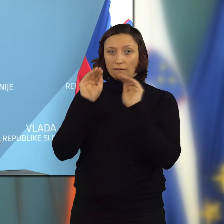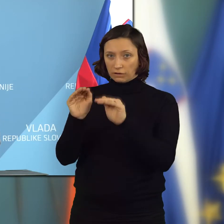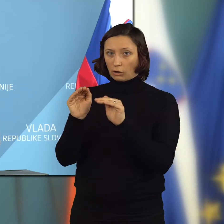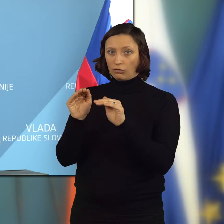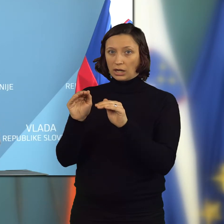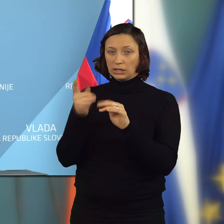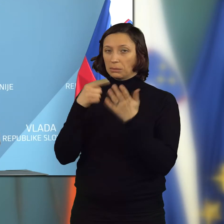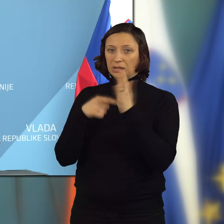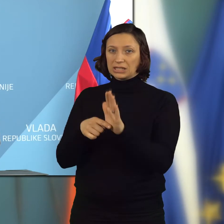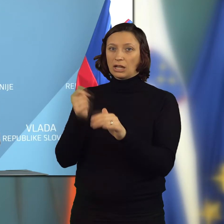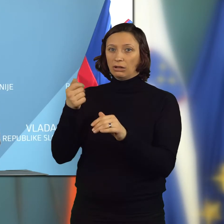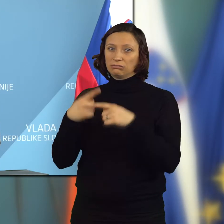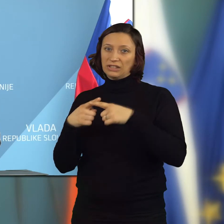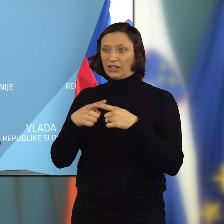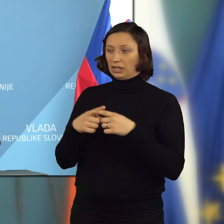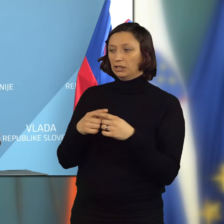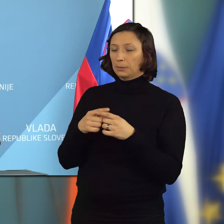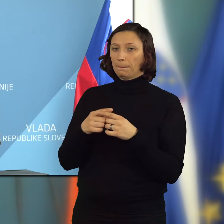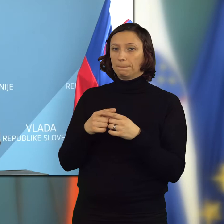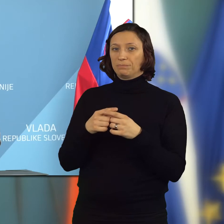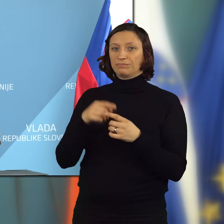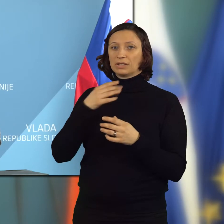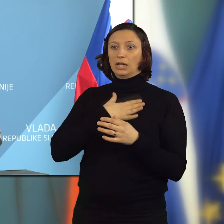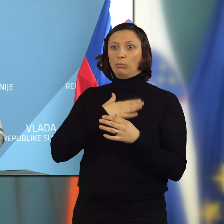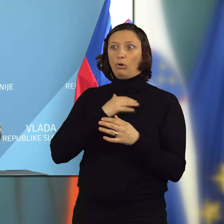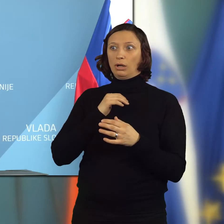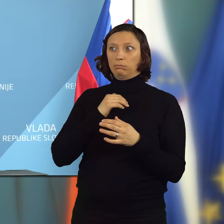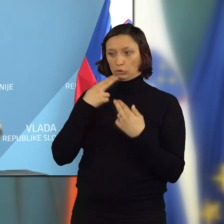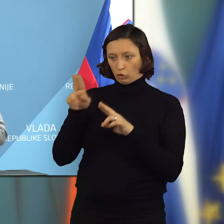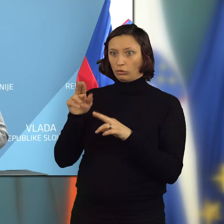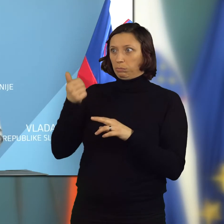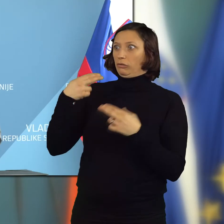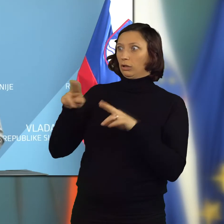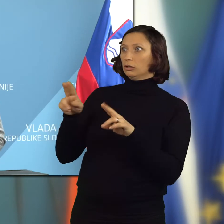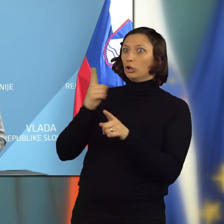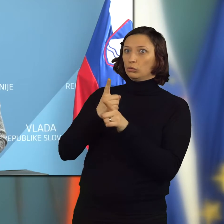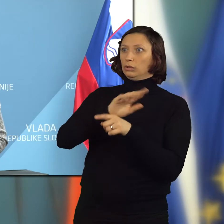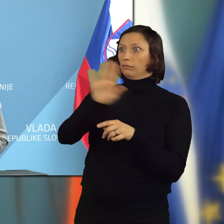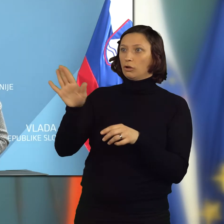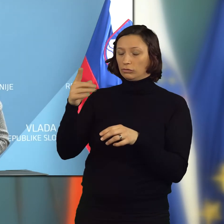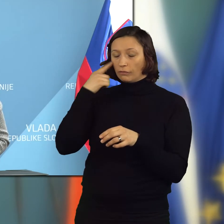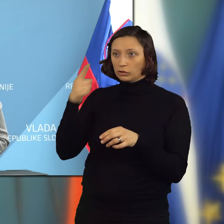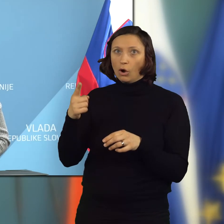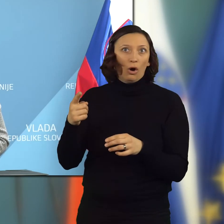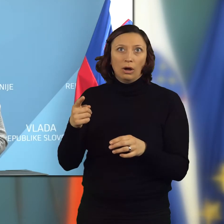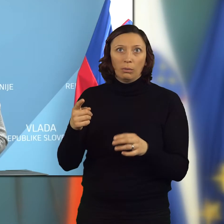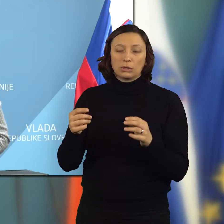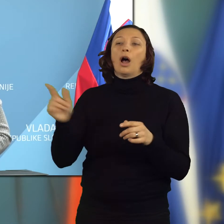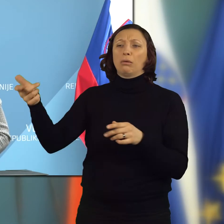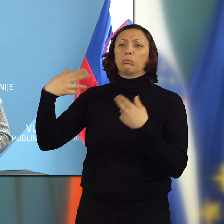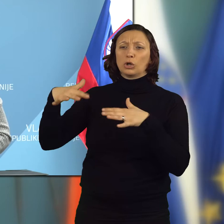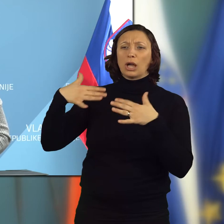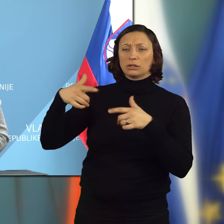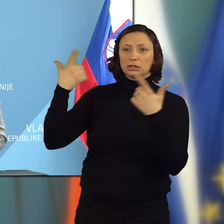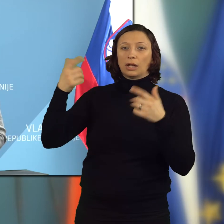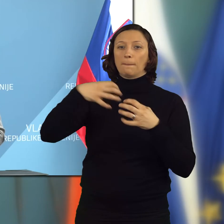določena varovanja, ne predstavlja to nekega tveganja? Moja prva reakcija je bila zagotovo prav takšna kot vaša, pa